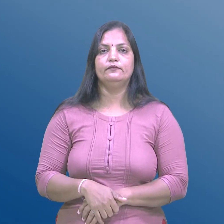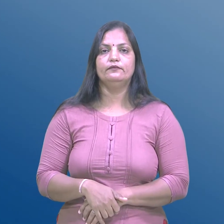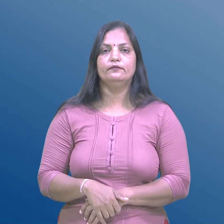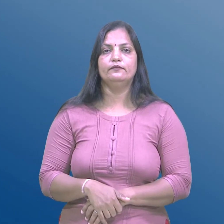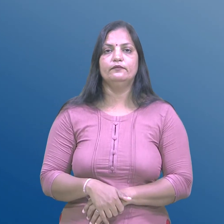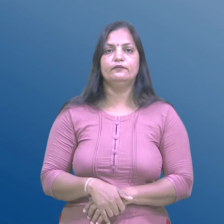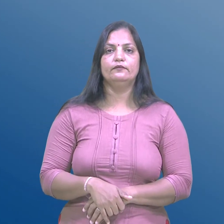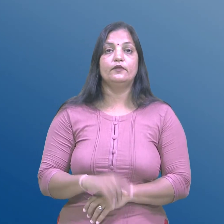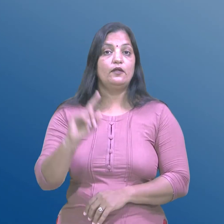પહેલું,